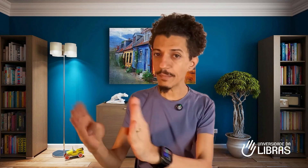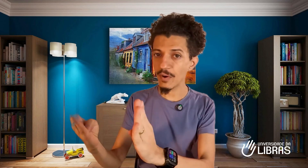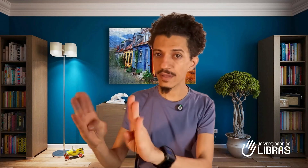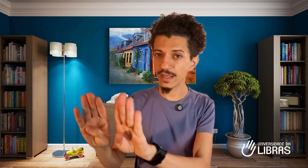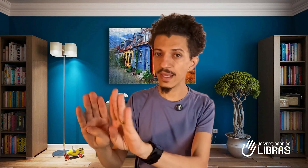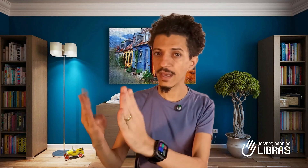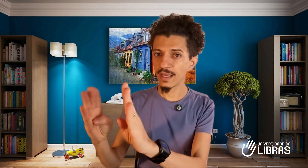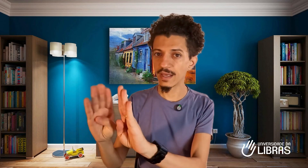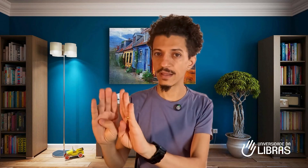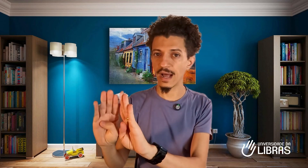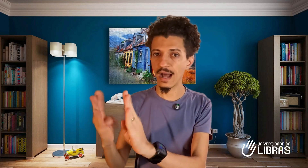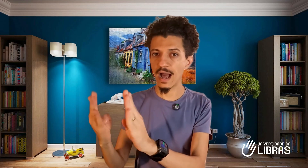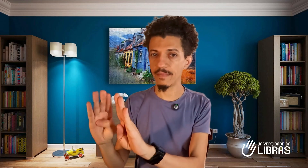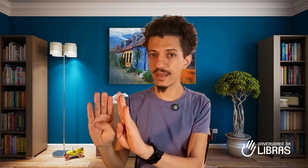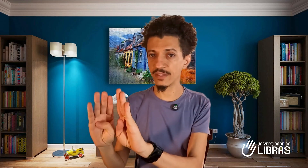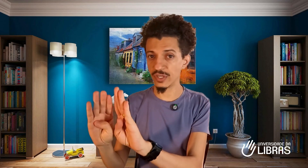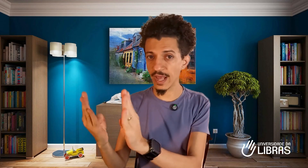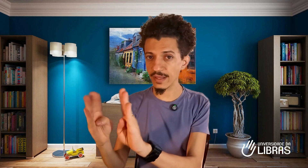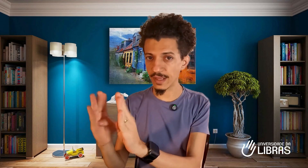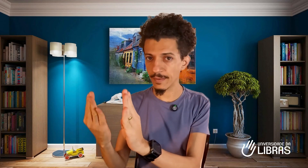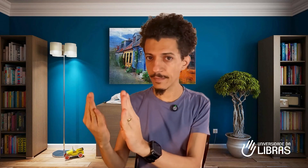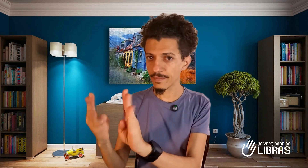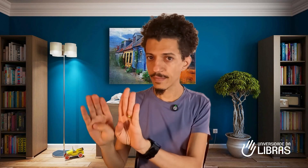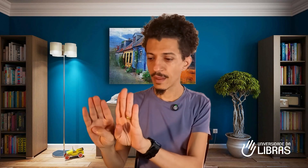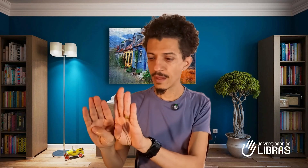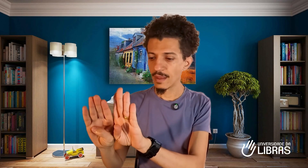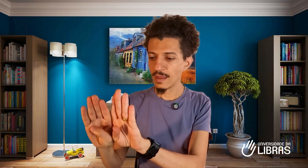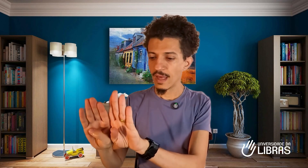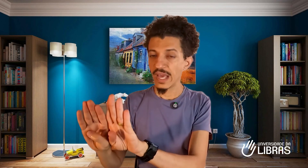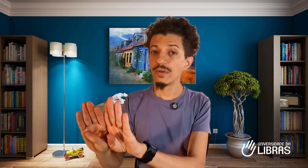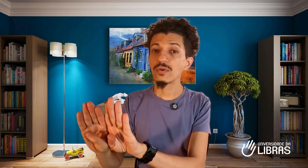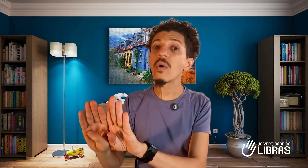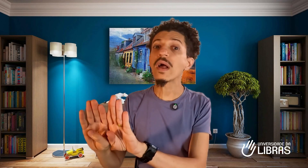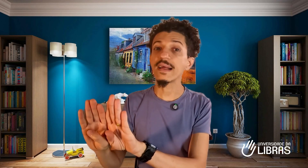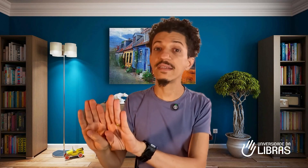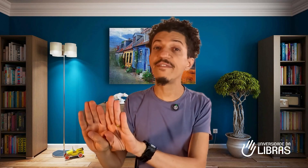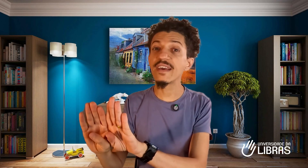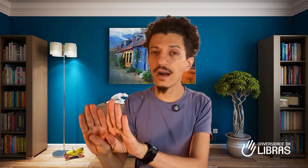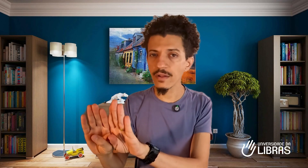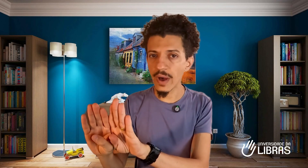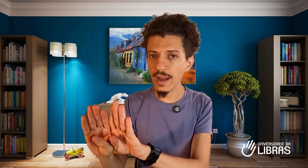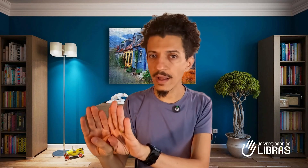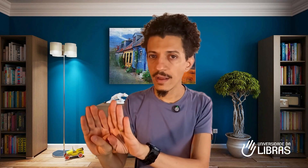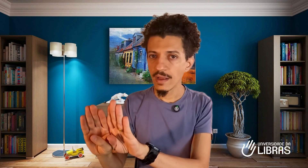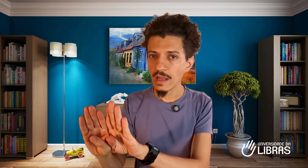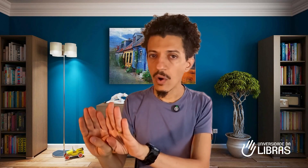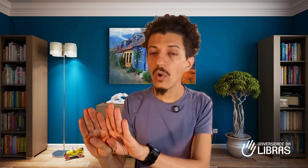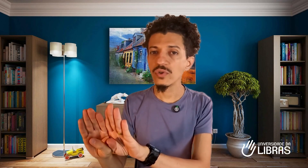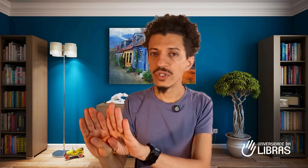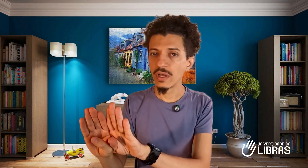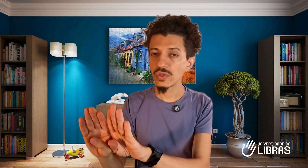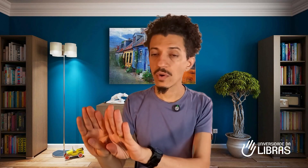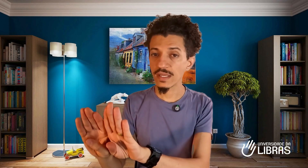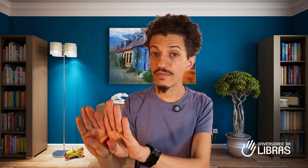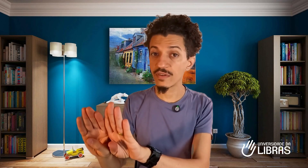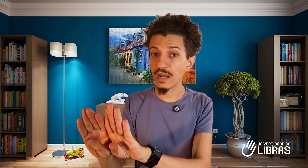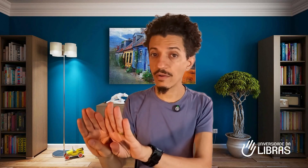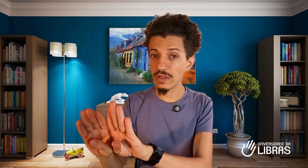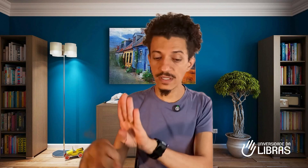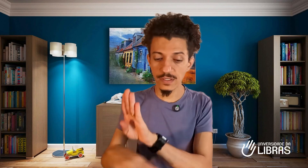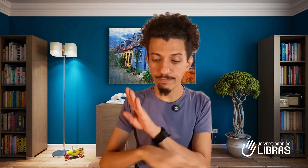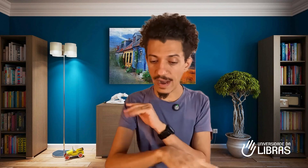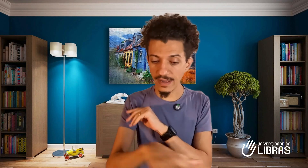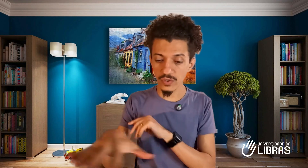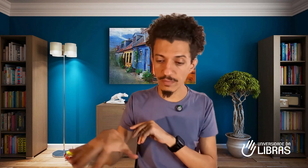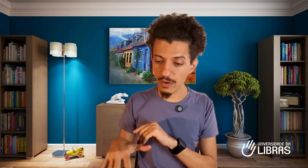Essa porta aqui, que está à minha direita, eu estou classificando ela. Onde? Eu estou classificando ela